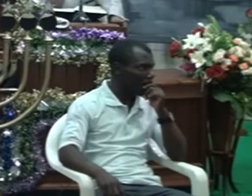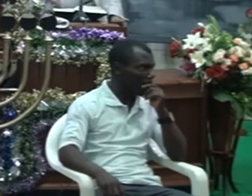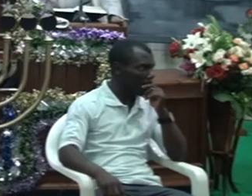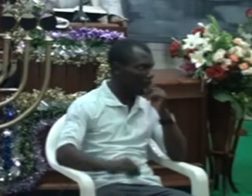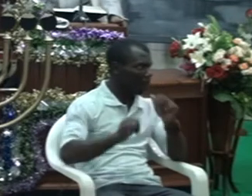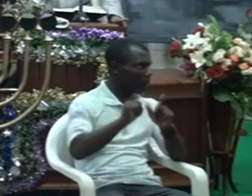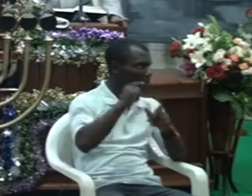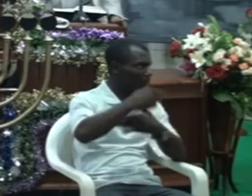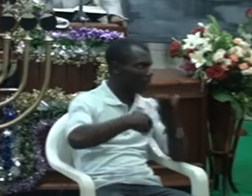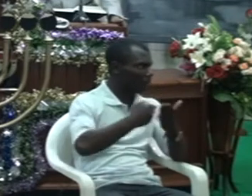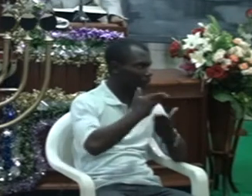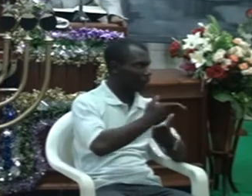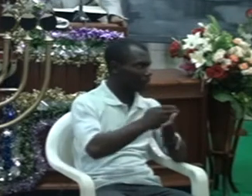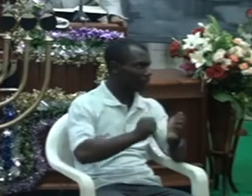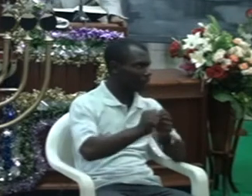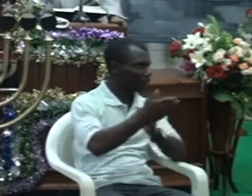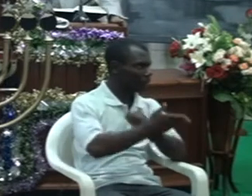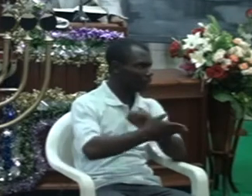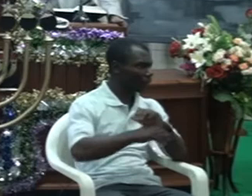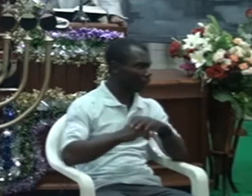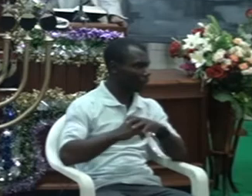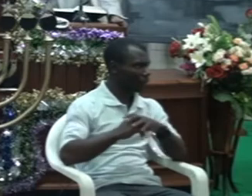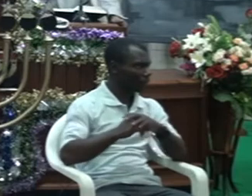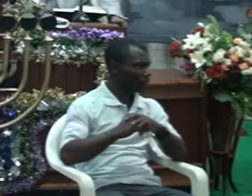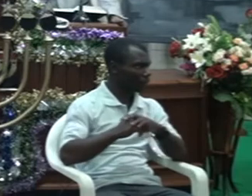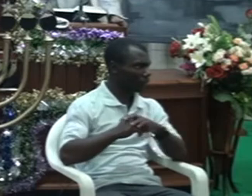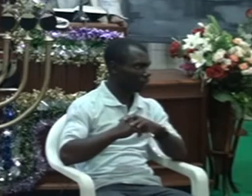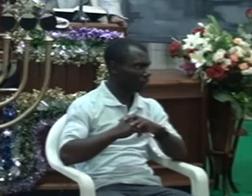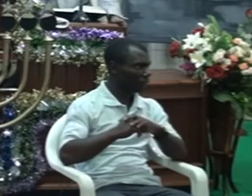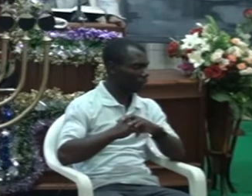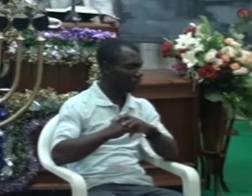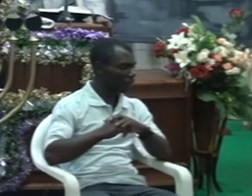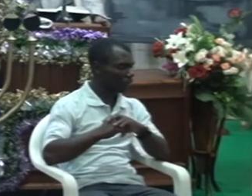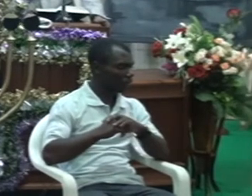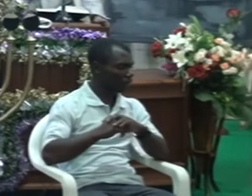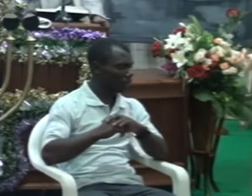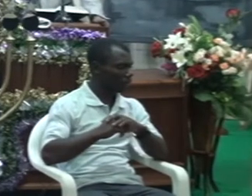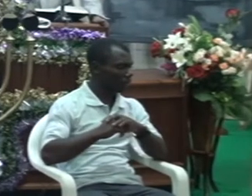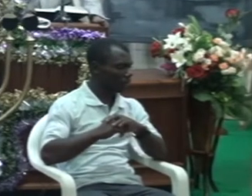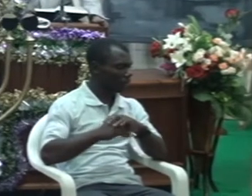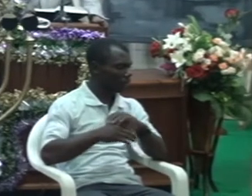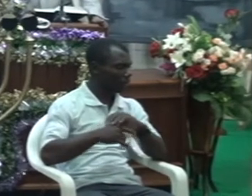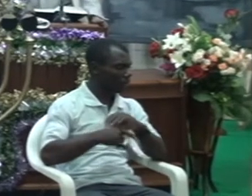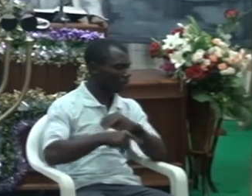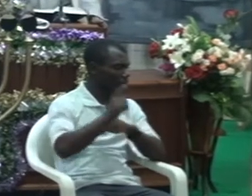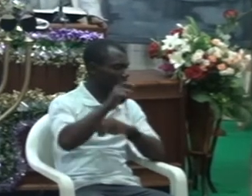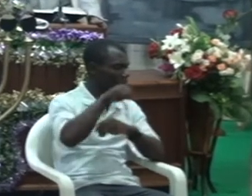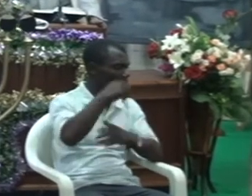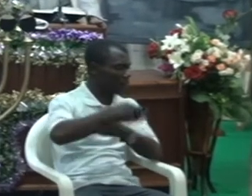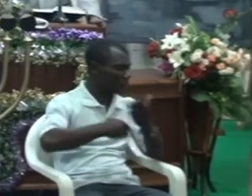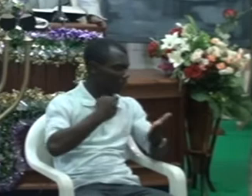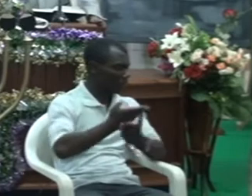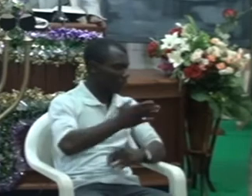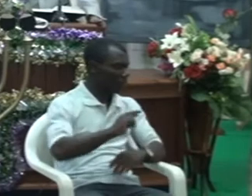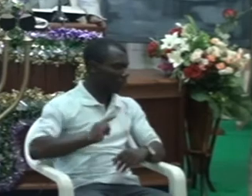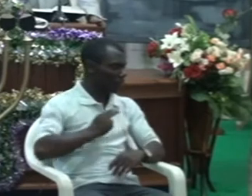Alors, tout cela, tout ce qui s'est passé, il y a des choses qui commencent à se manifester. Une fois, il est étonné chez Akua,